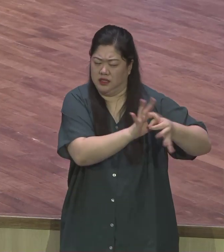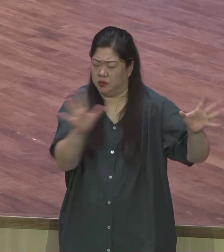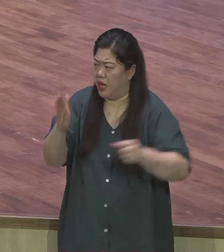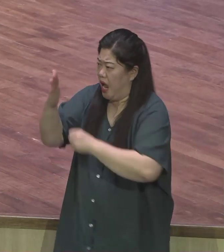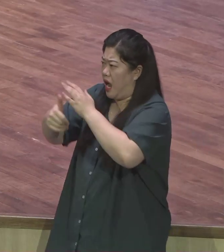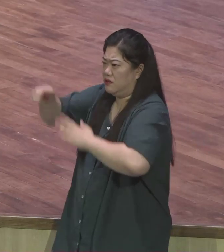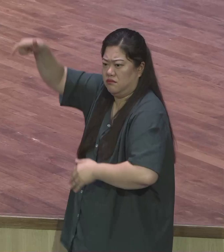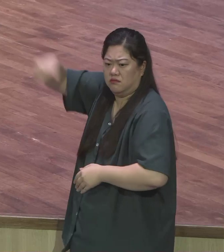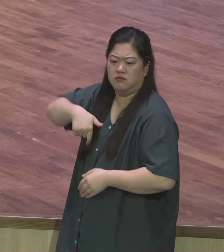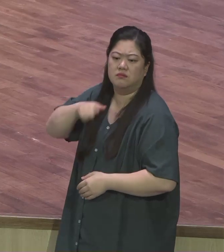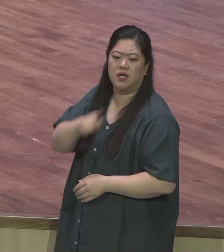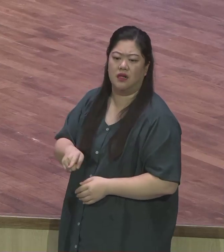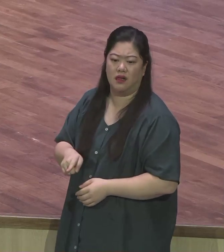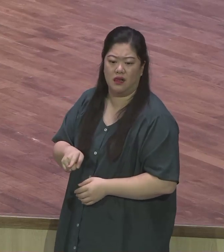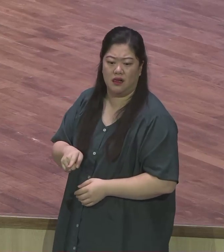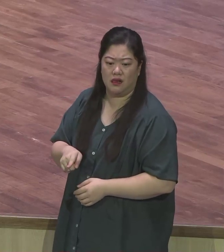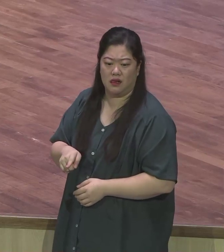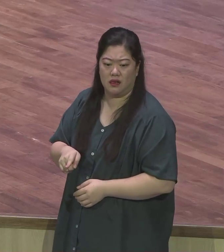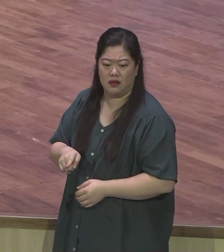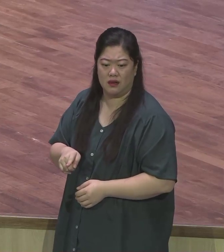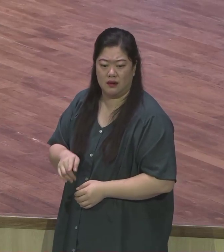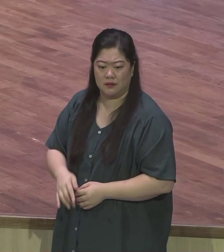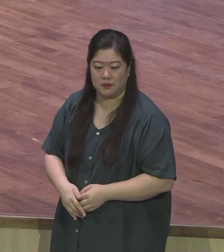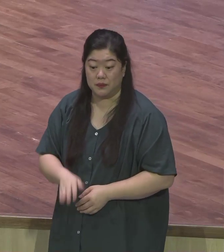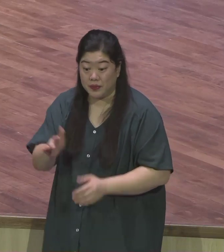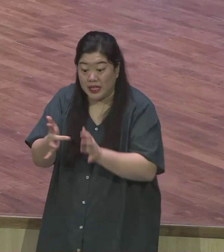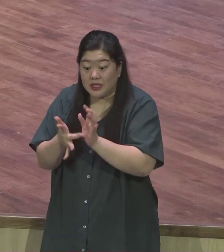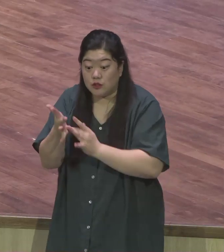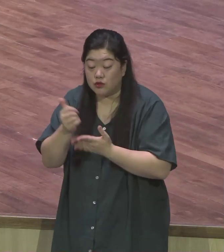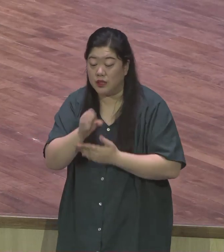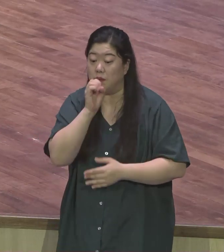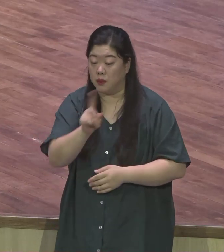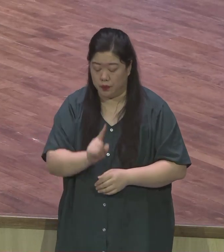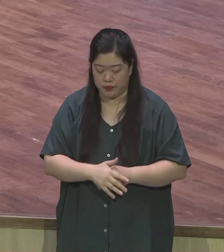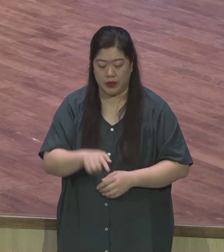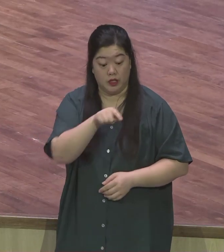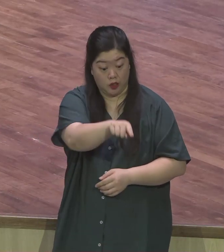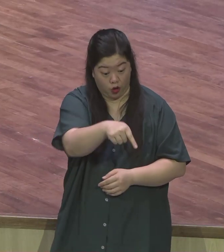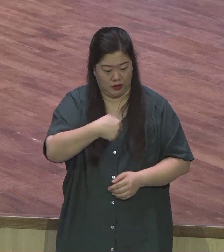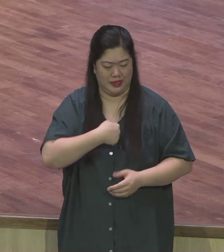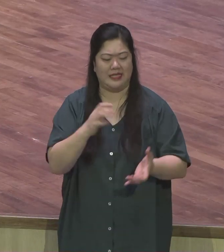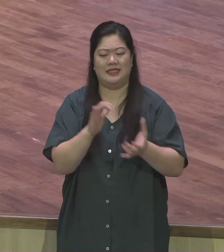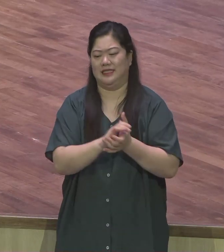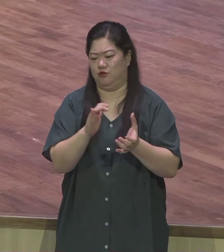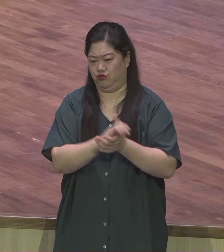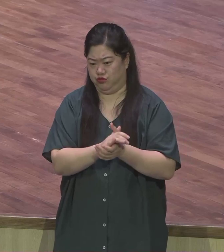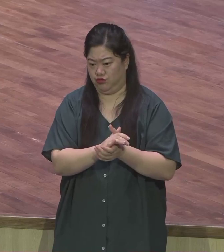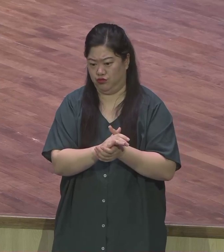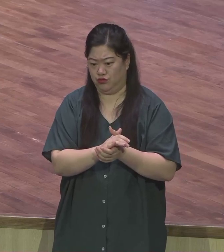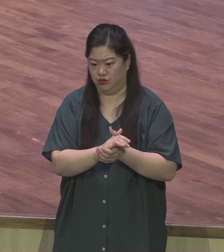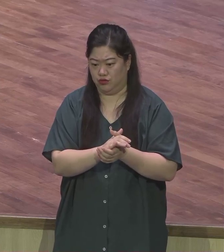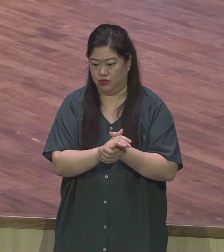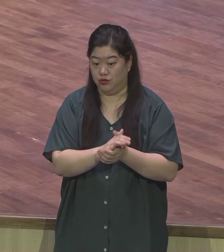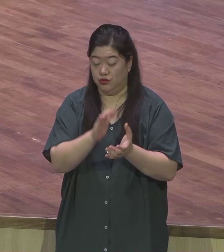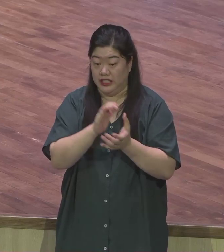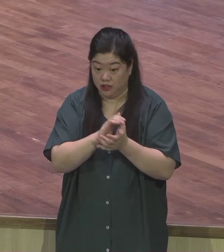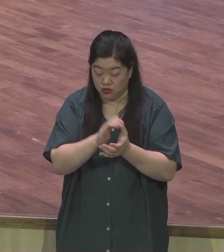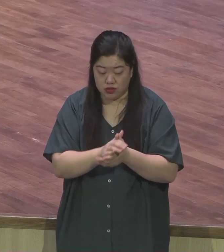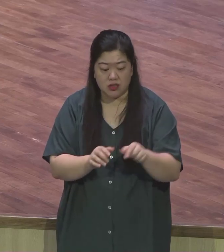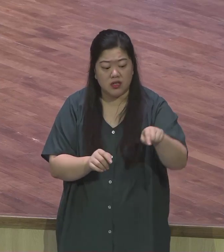예수님께서는 제자들을 내 친구라고 칭하시면서 앞으로 제자들이 많은 핍박을 받지만 단순히 육지를 죽일